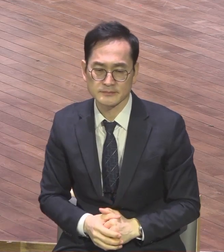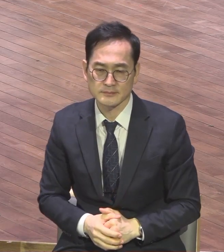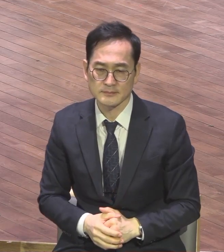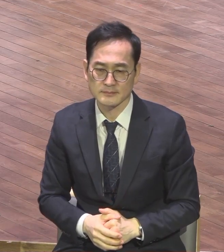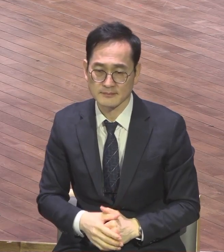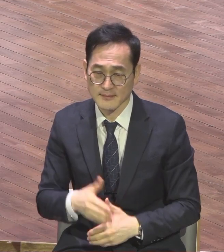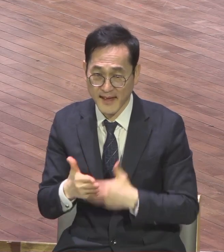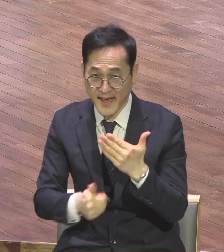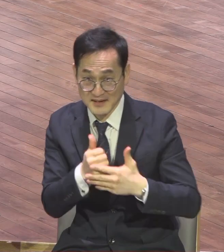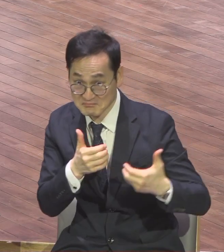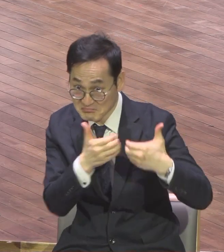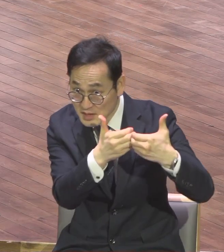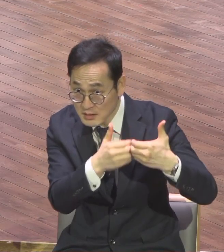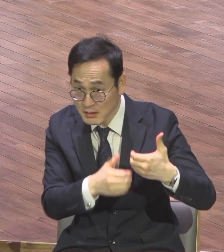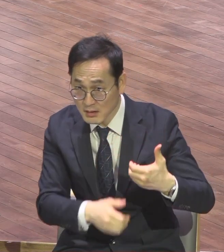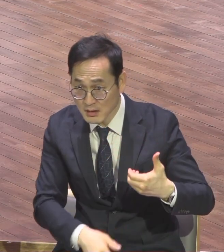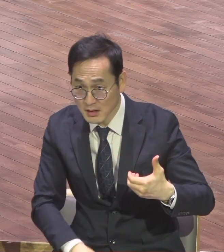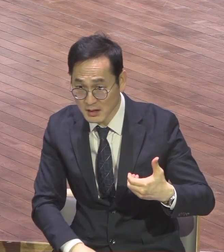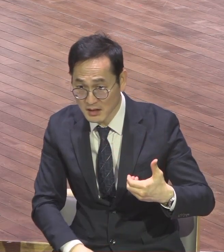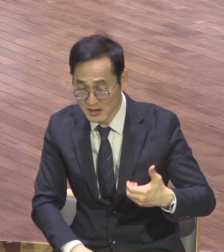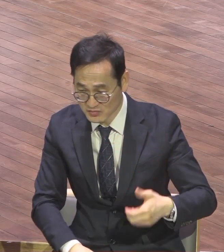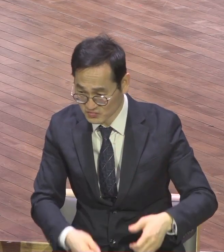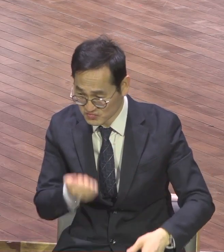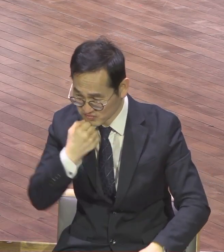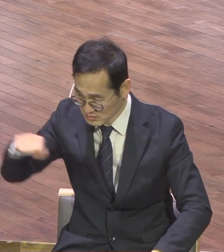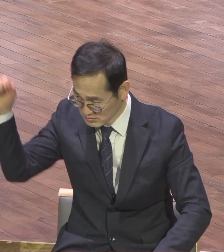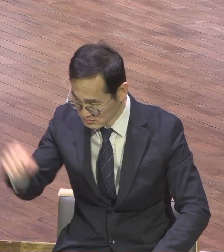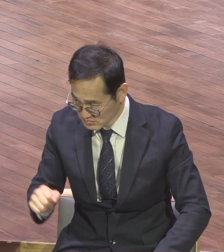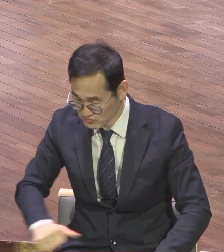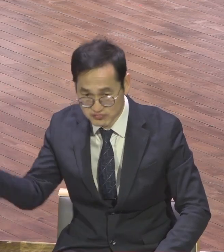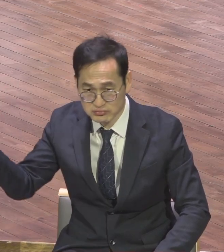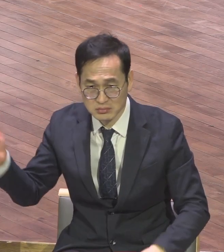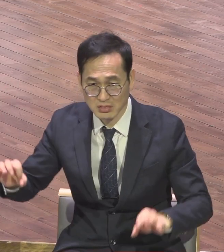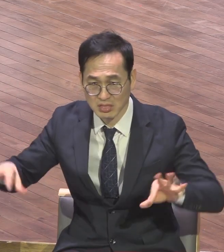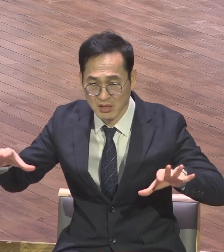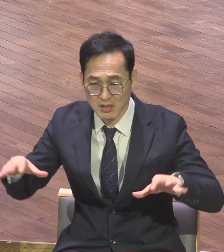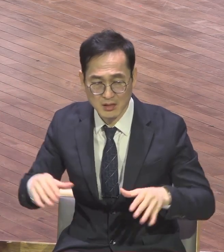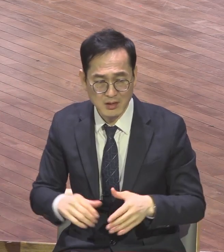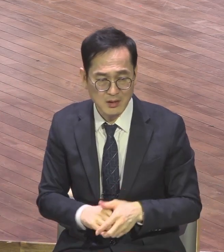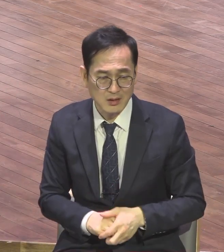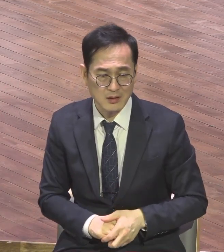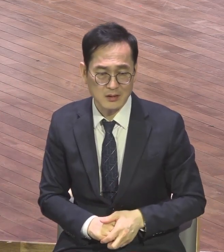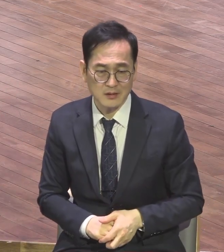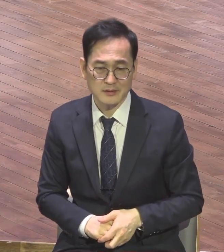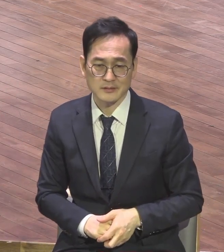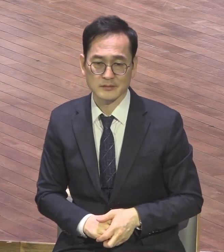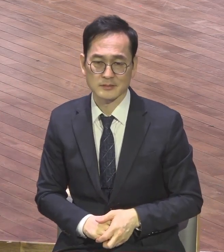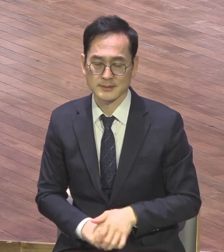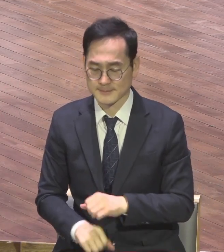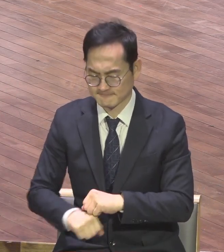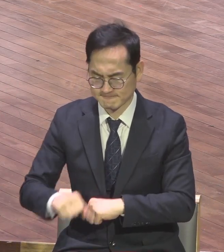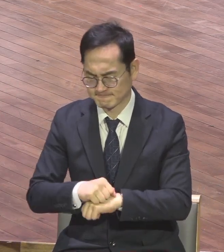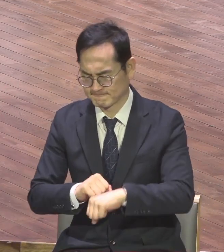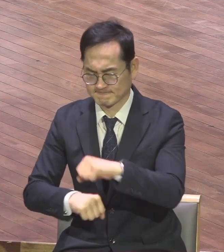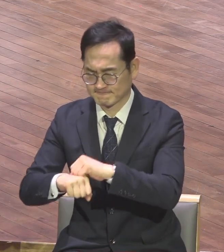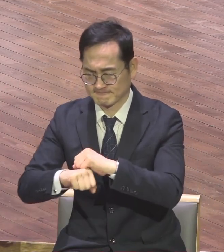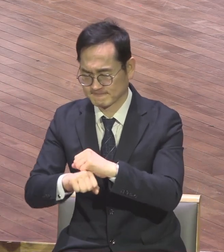대적하겠다고 하나님과 동등하게 되겠다고 막 치고 올라갑니다. 막 쌓습니다.